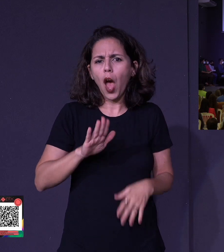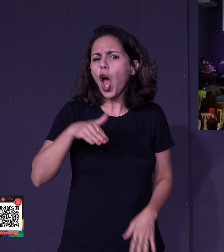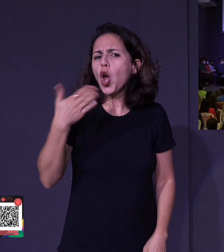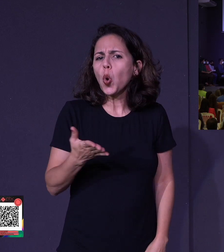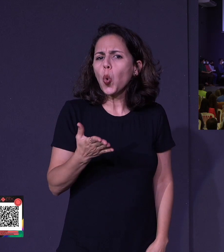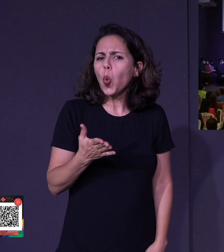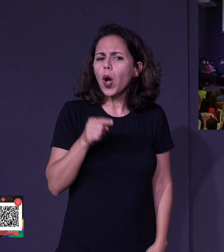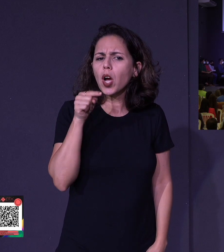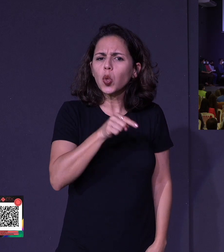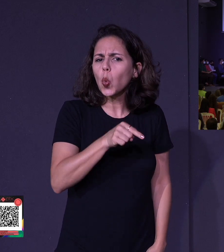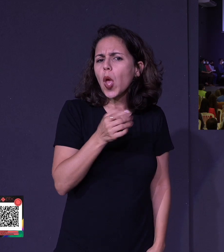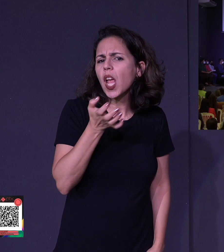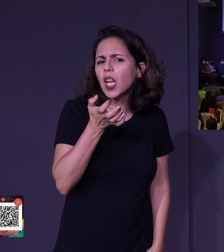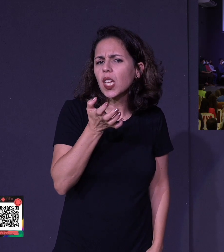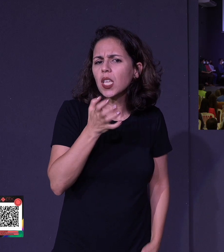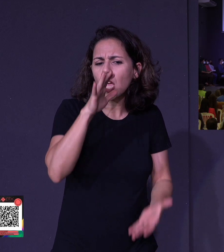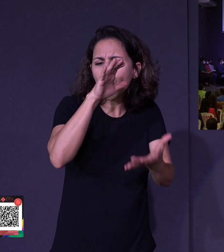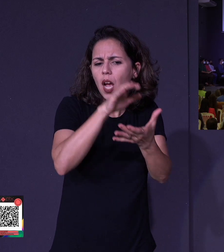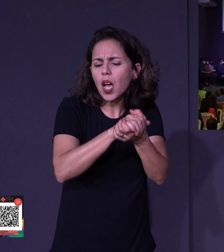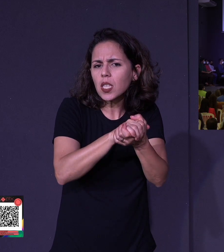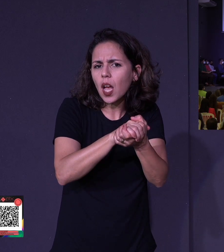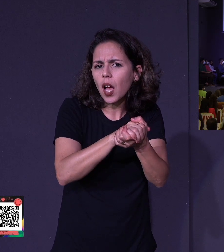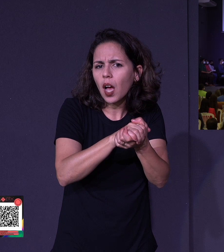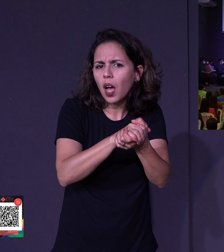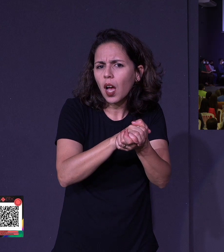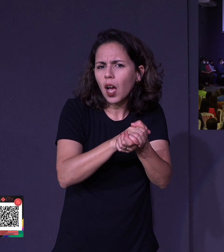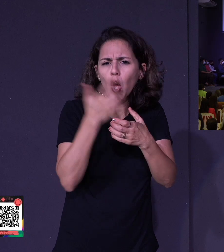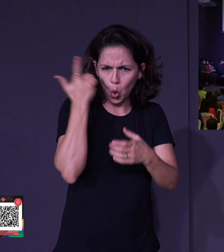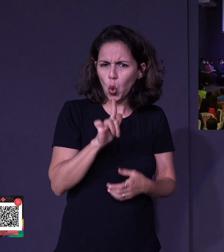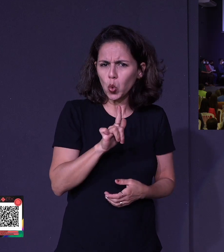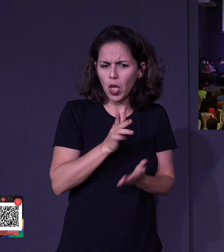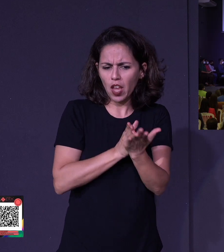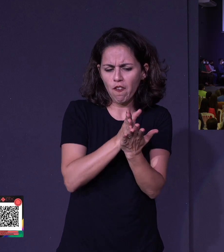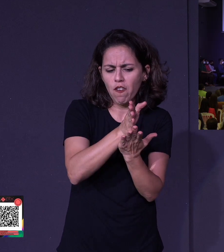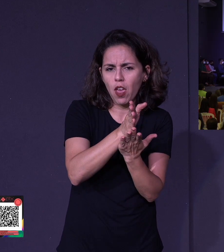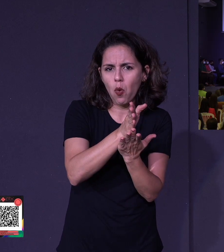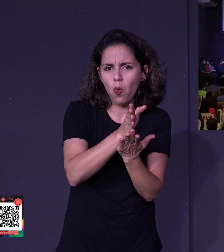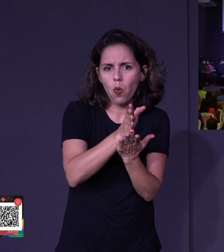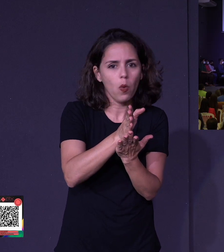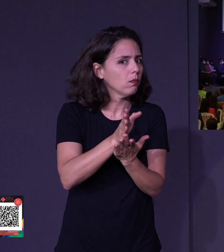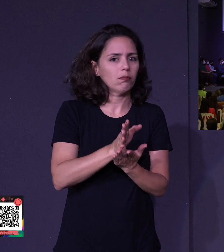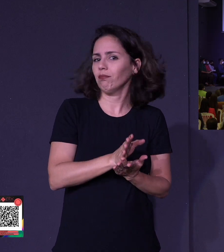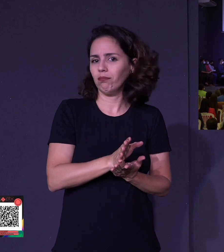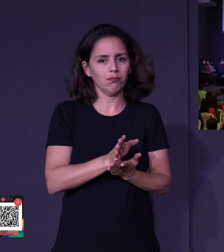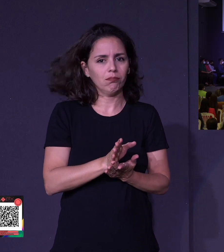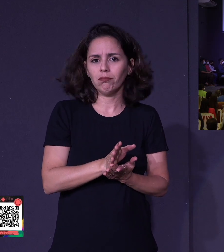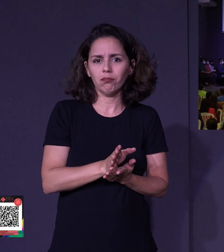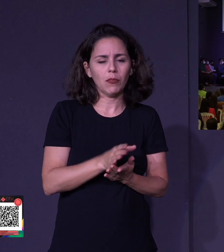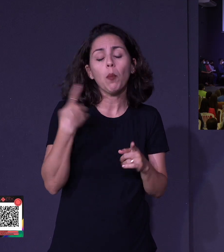Porque ele viveu a vida toda com uma coisa sem saber o que é um compromisso sério. Vai saber da noite para o